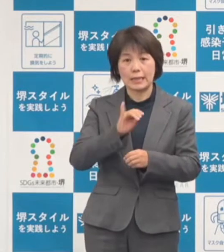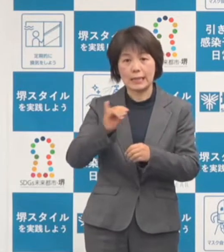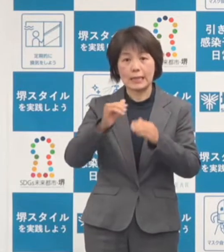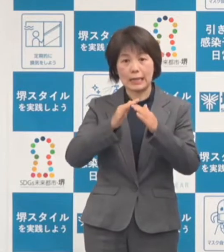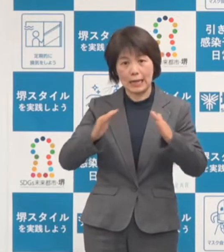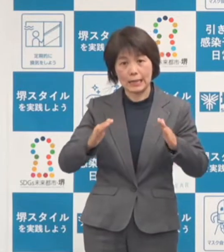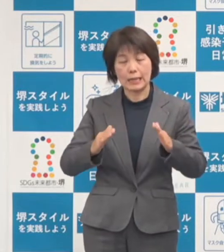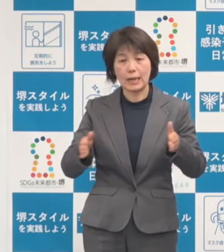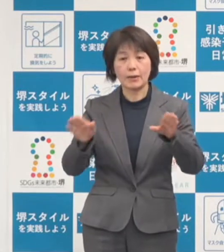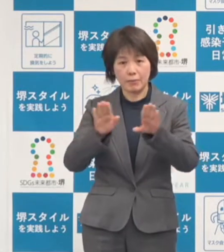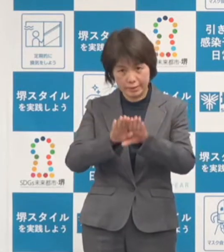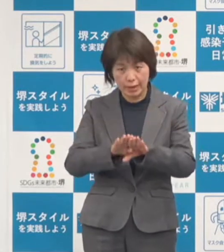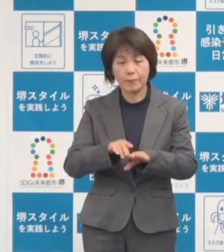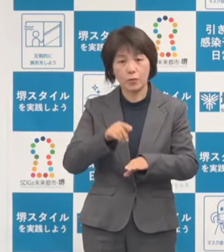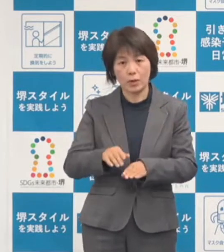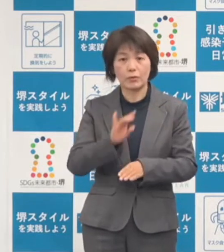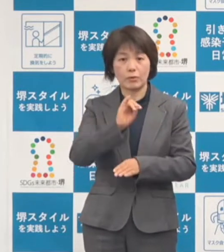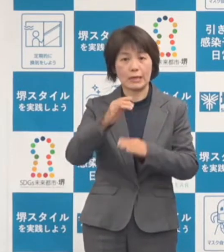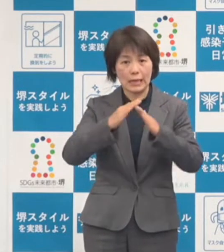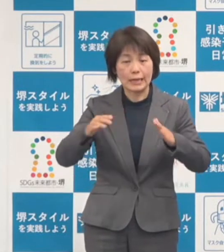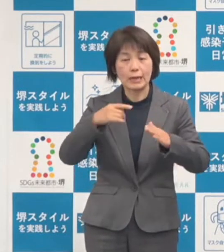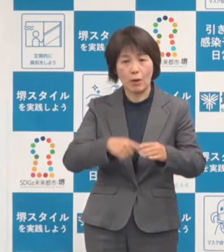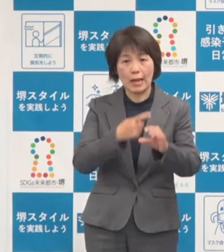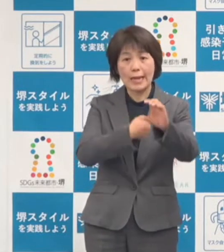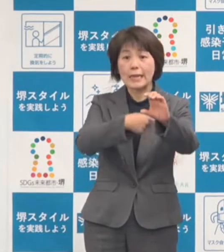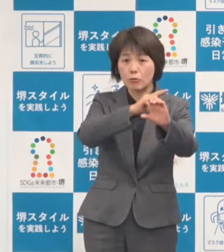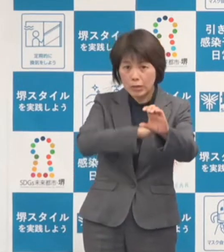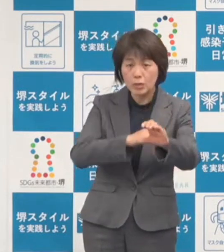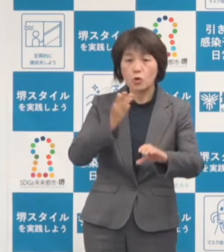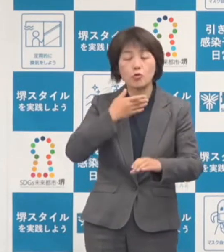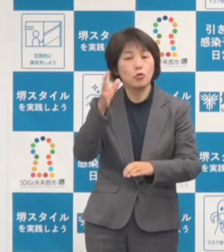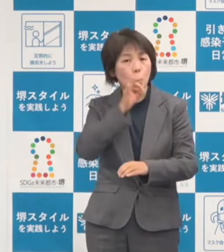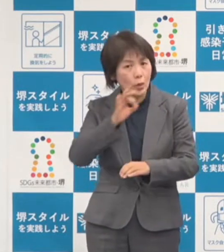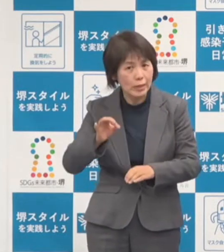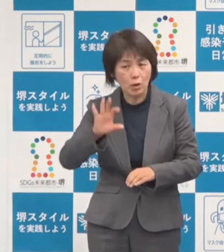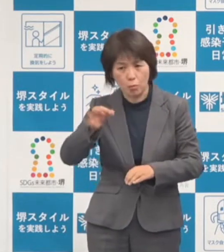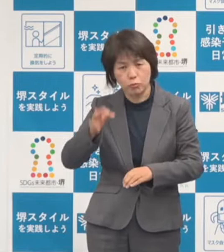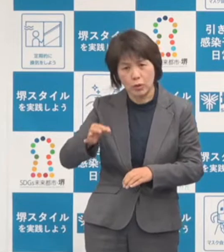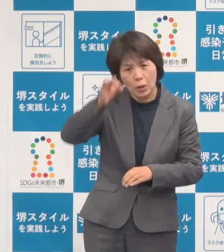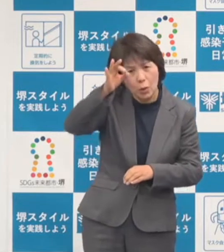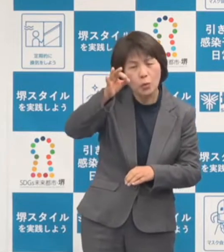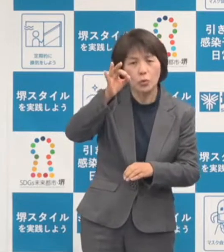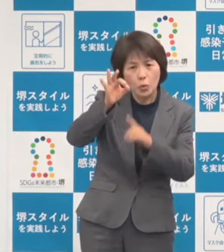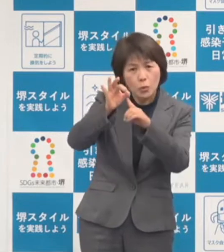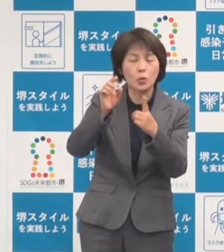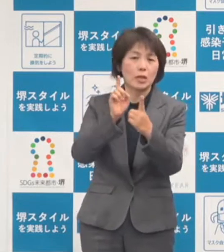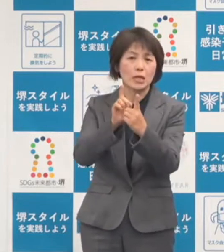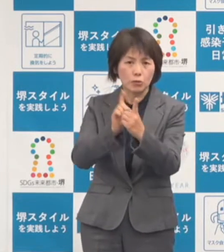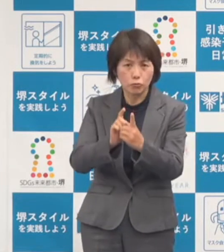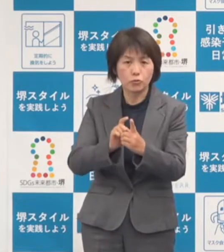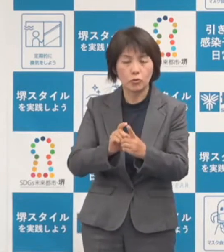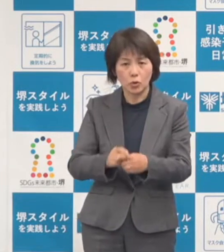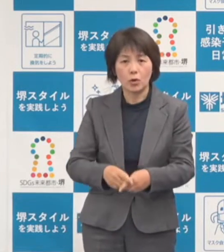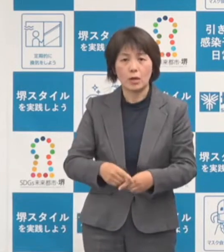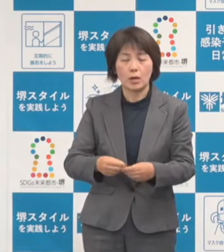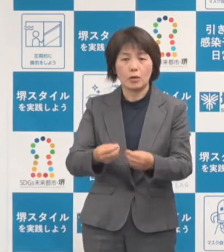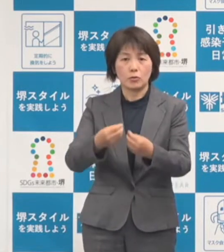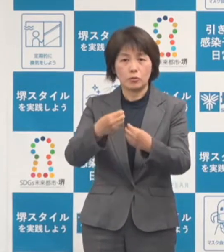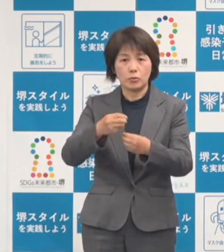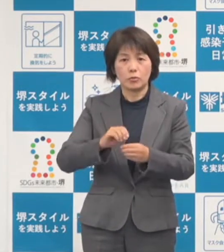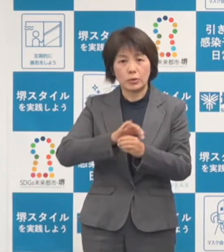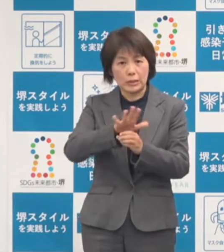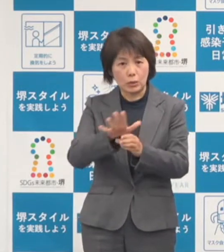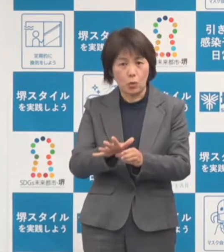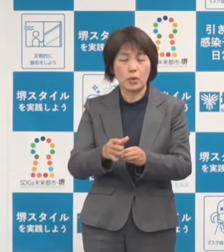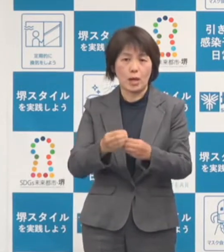ました。今回の議会では、エネルギー、食料品価格等の物価高騰対策や新型コロナウイルス感染症に関